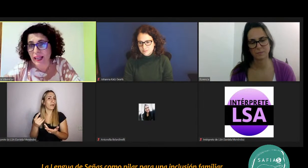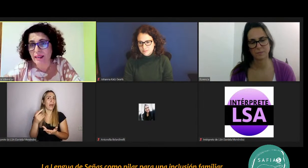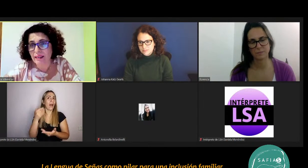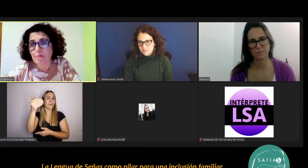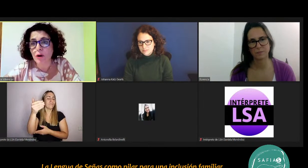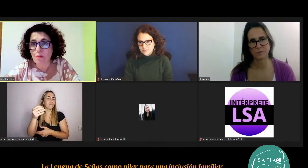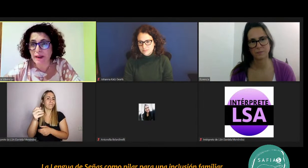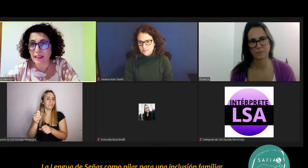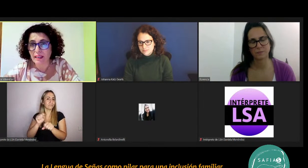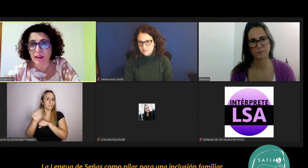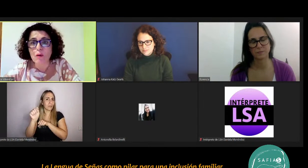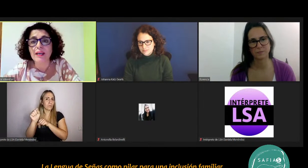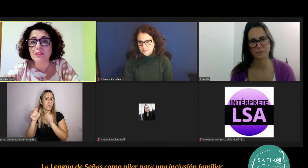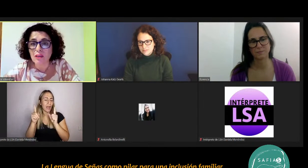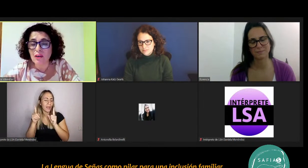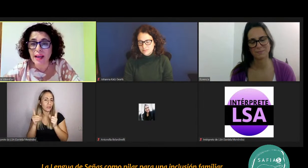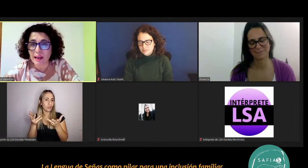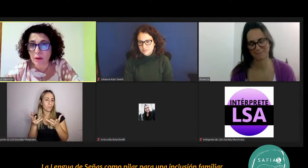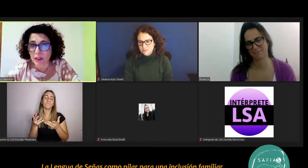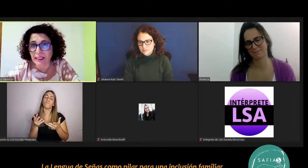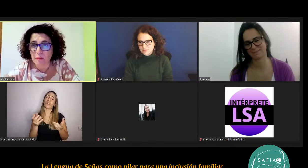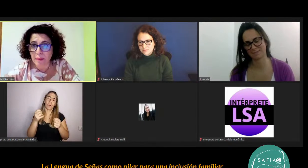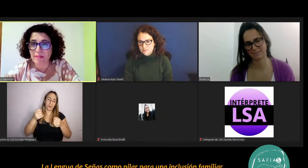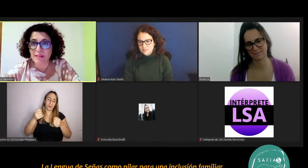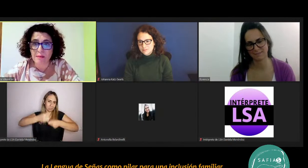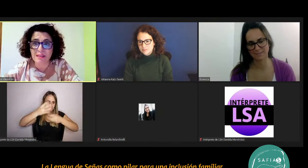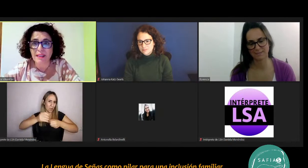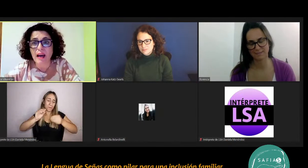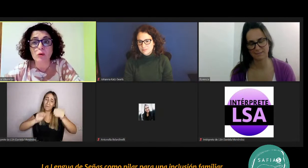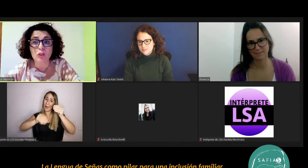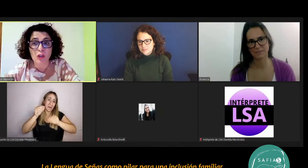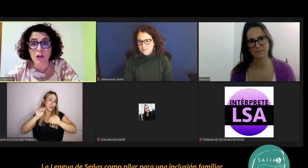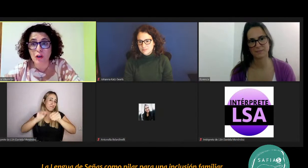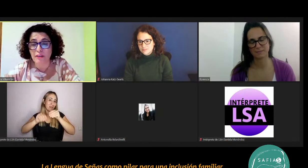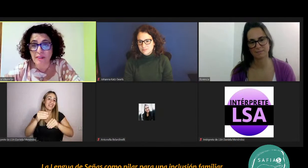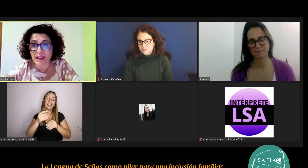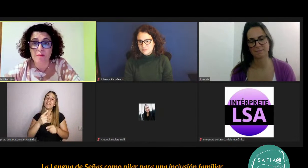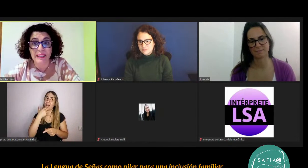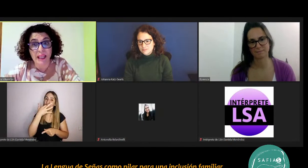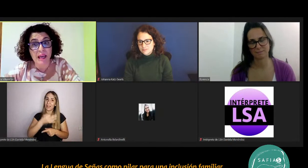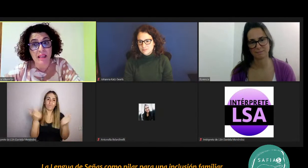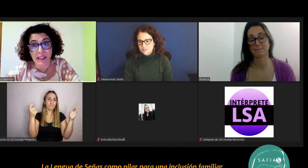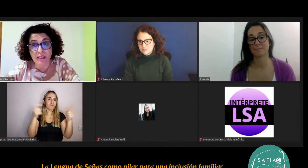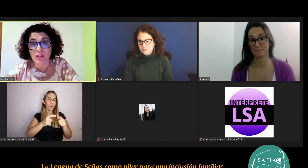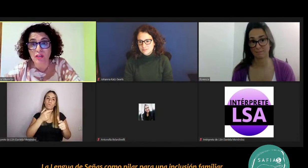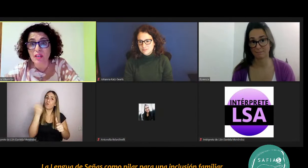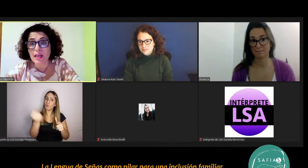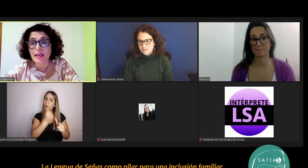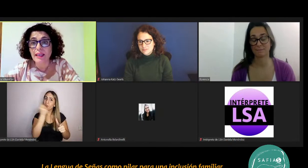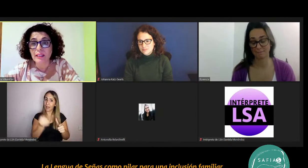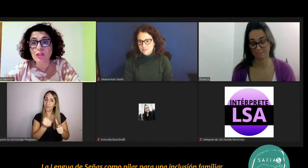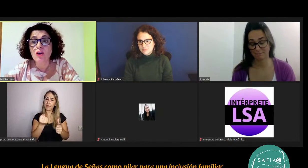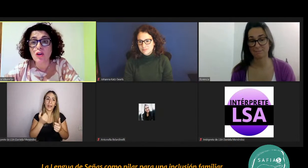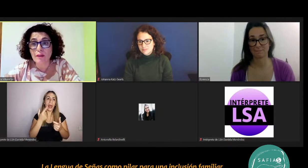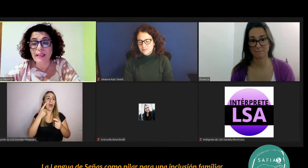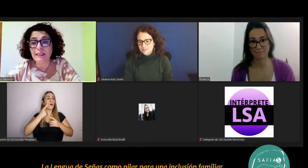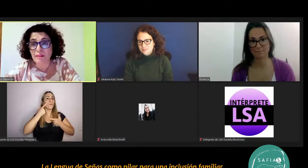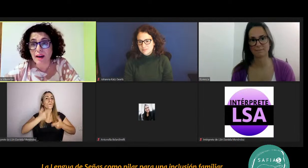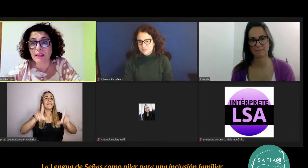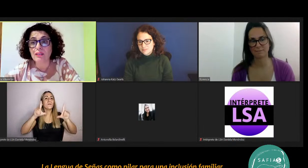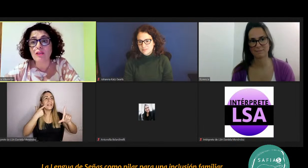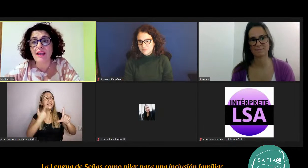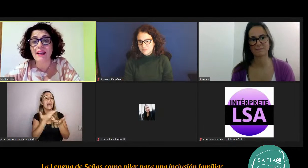Bueno, agradecen por compartir este encuentro, es re importante para visibilizar aún todo lo que falta en materia de derechos y en todo lo que